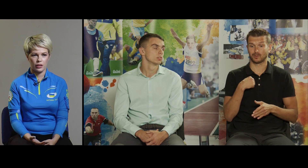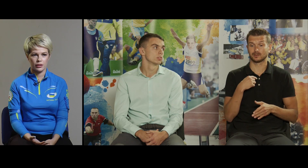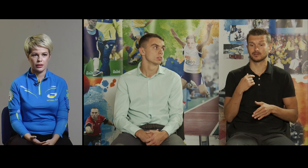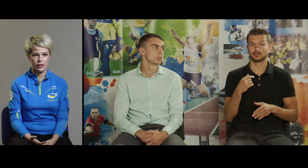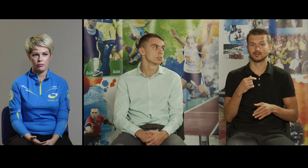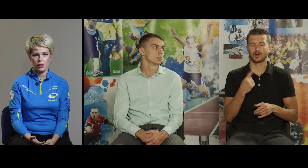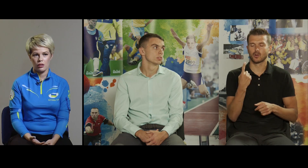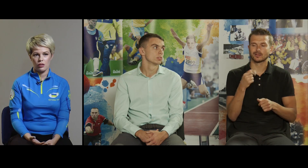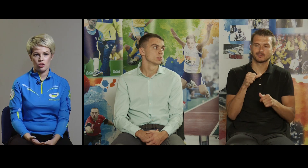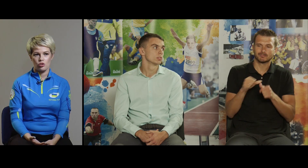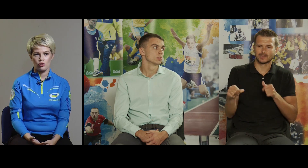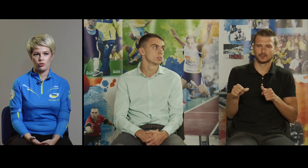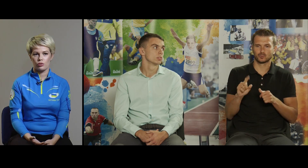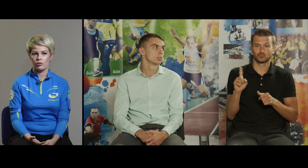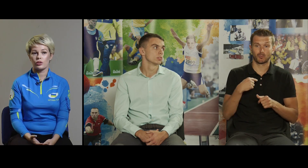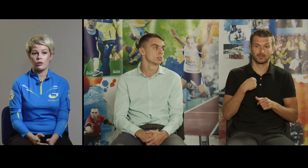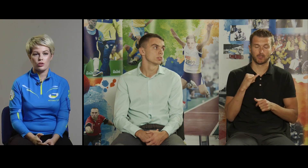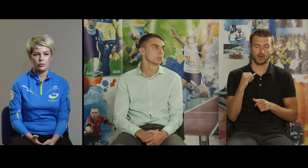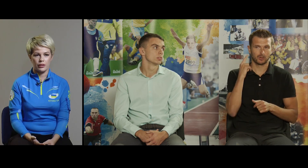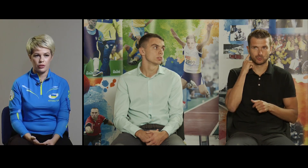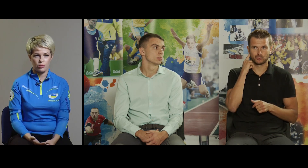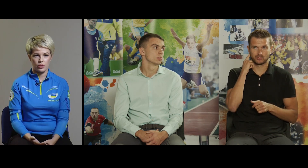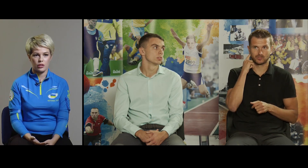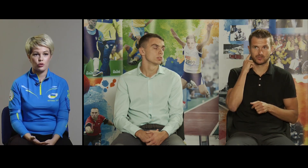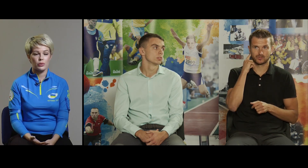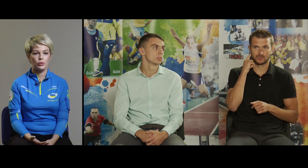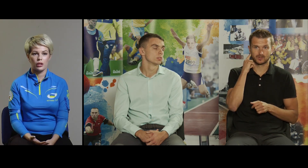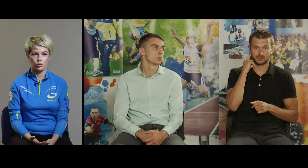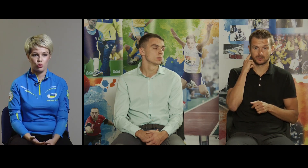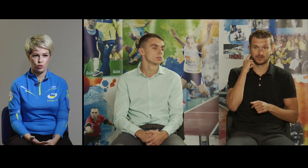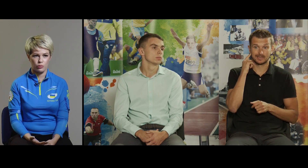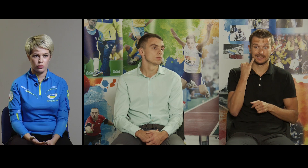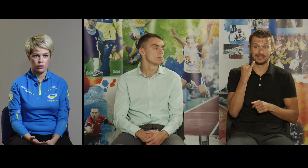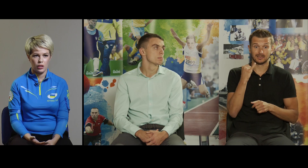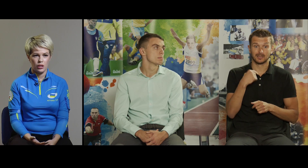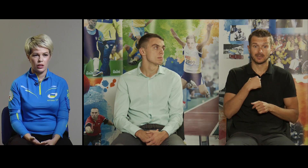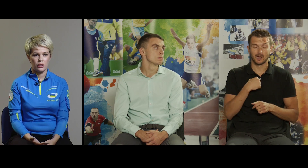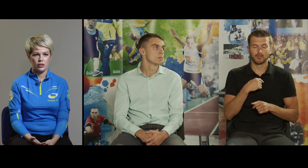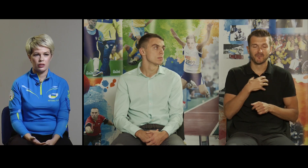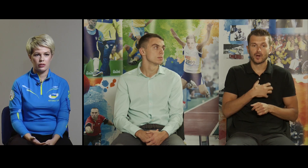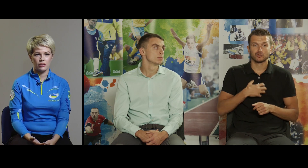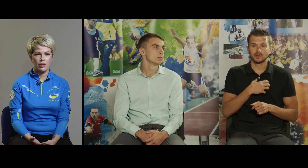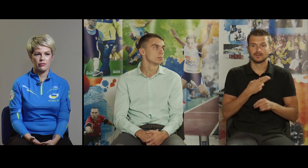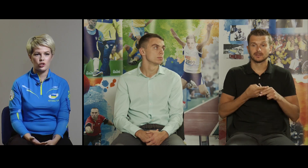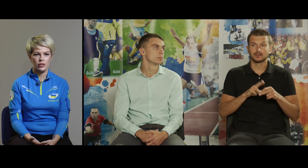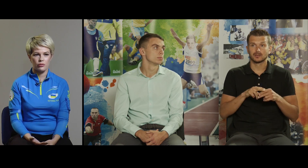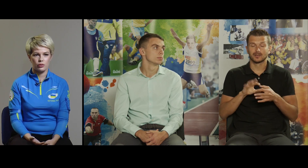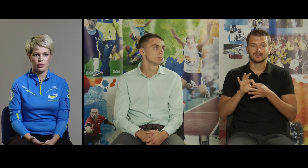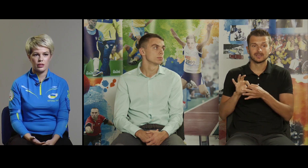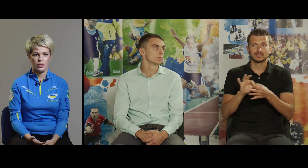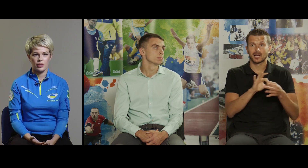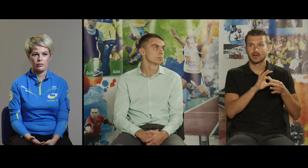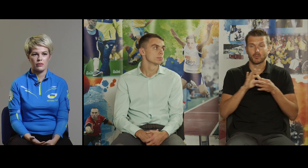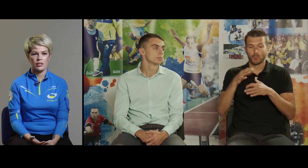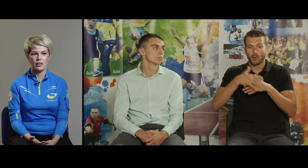більш увага на те, що одна особливість у нас – те, що ми погано чуємо. І нам важливо